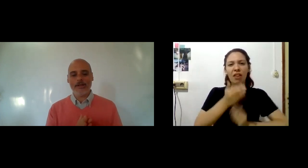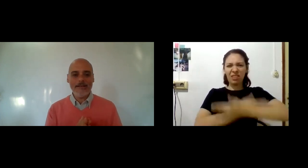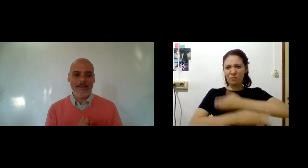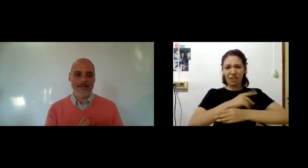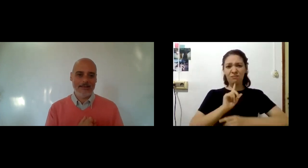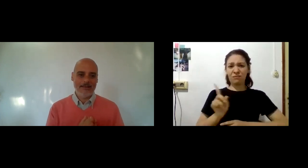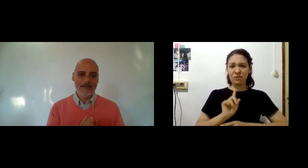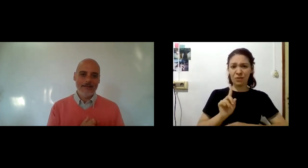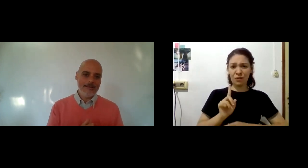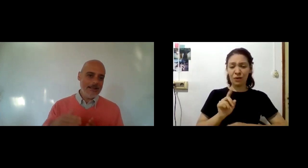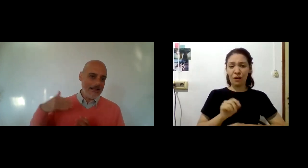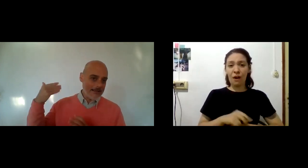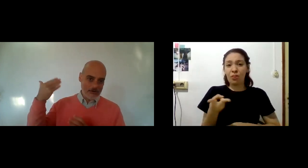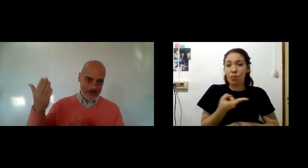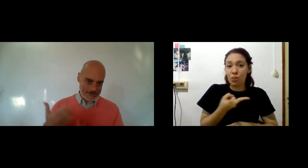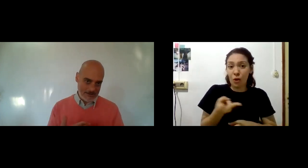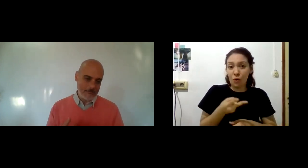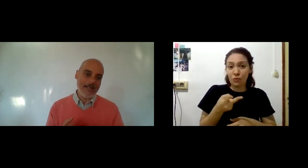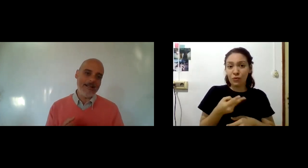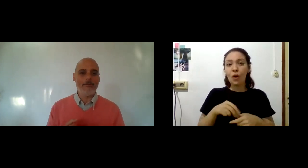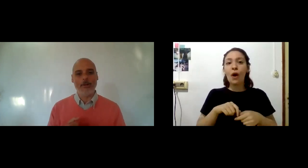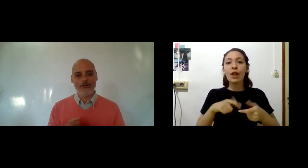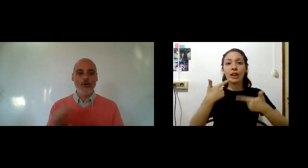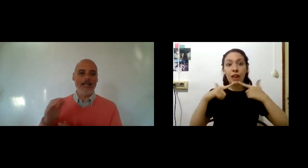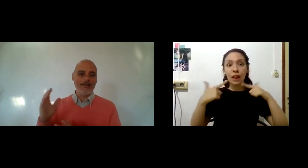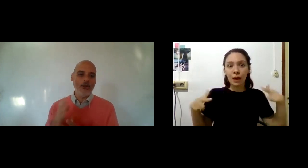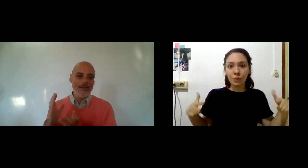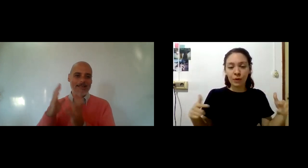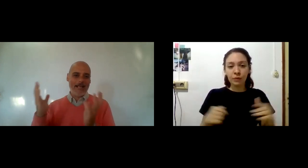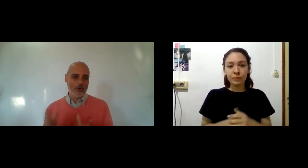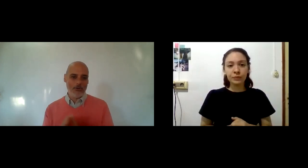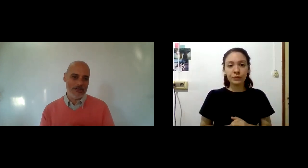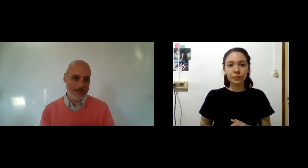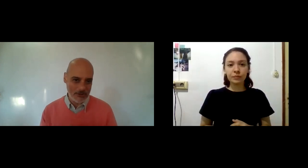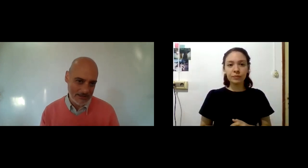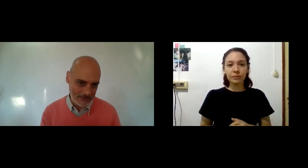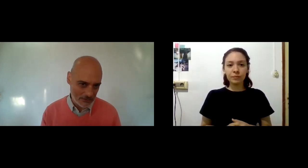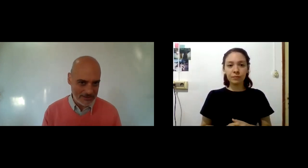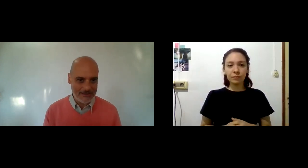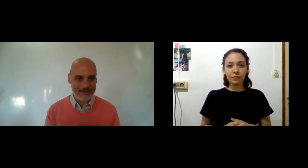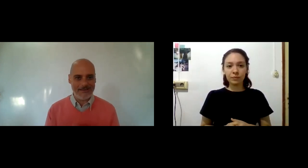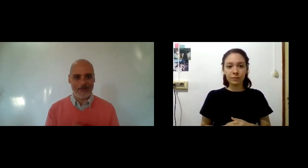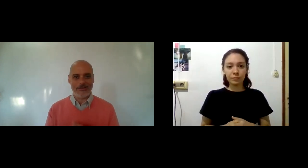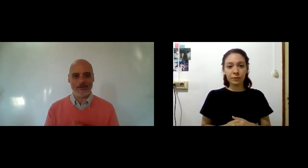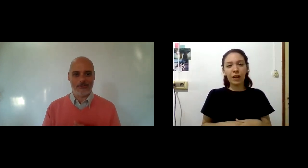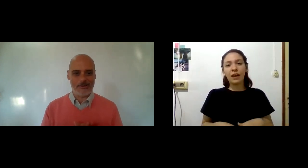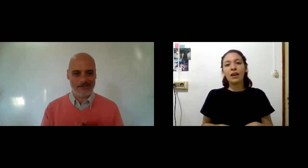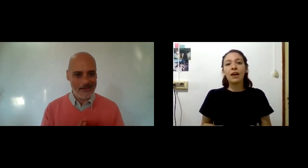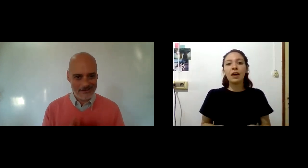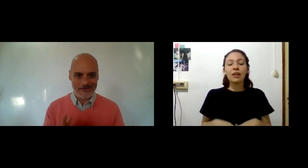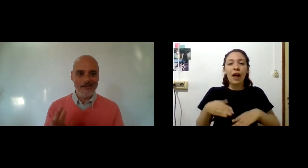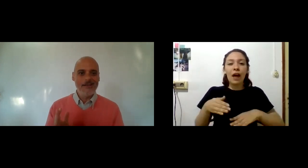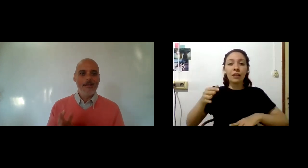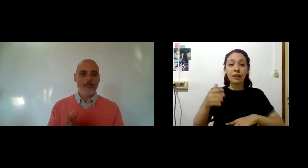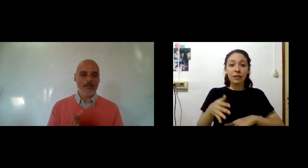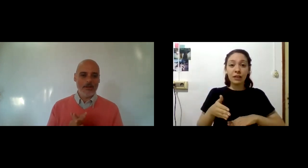Esta corriente tiene larga historia ya. Bueno, todo en este campo no tiene muy larga historia, en realidad, dentro de las